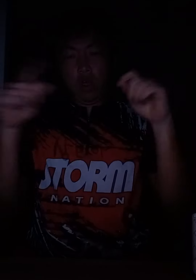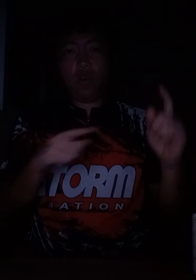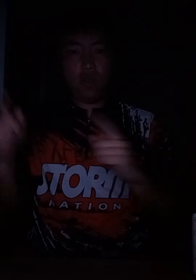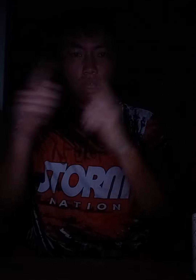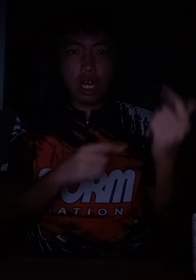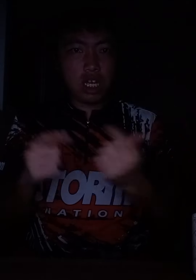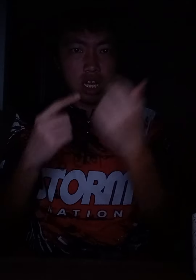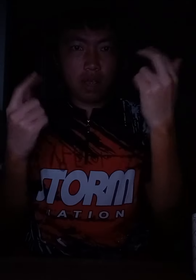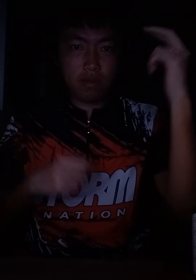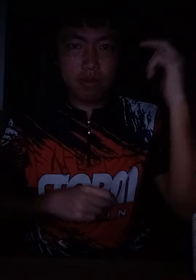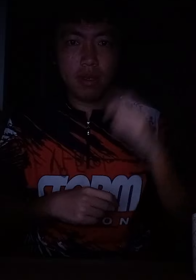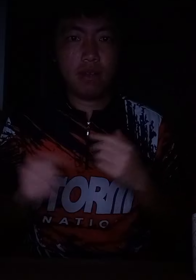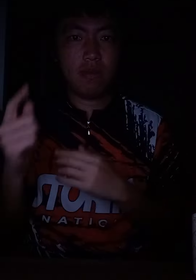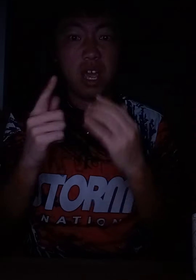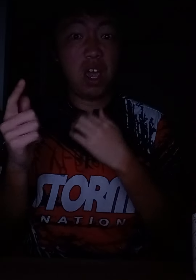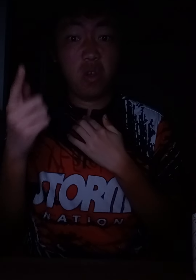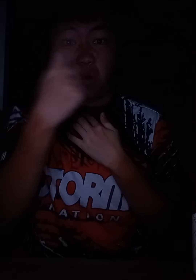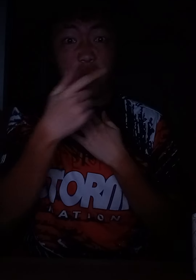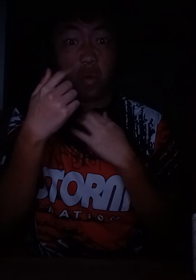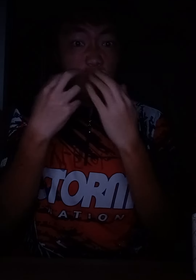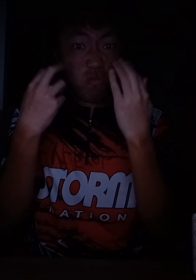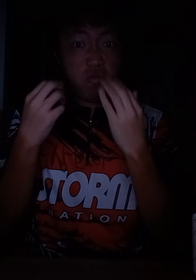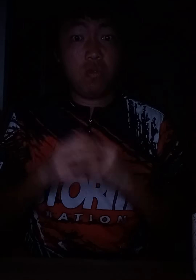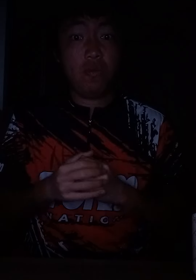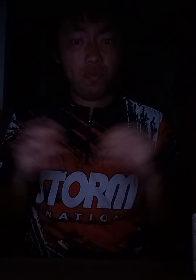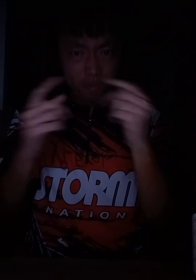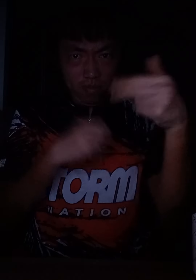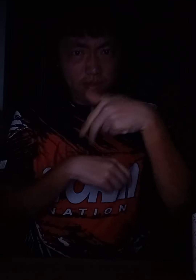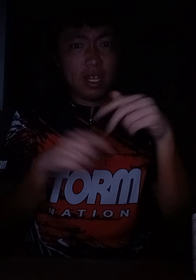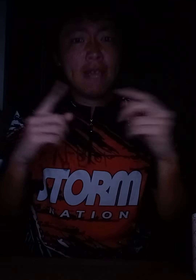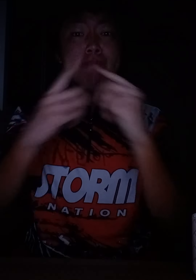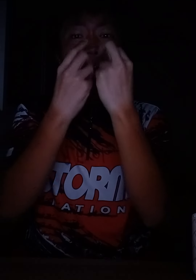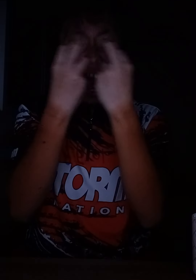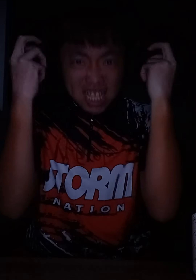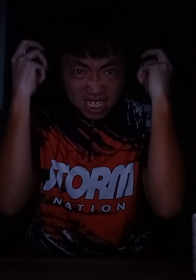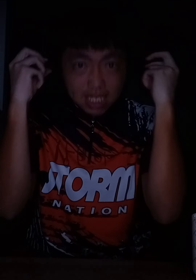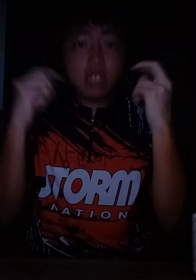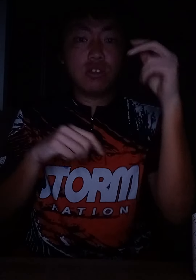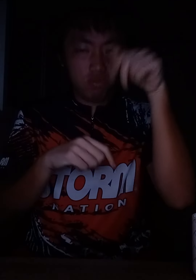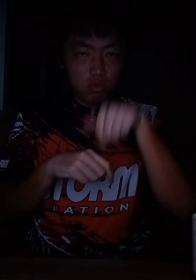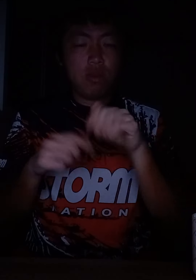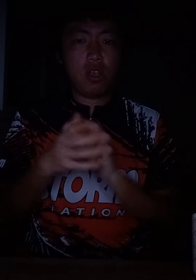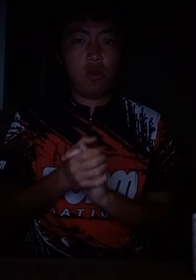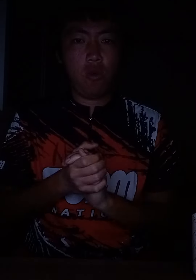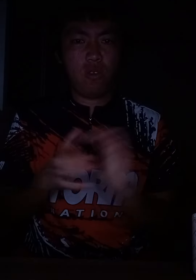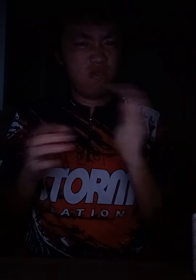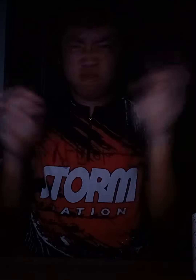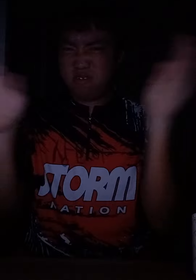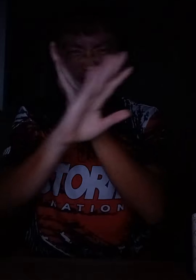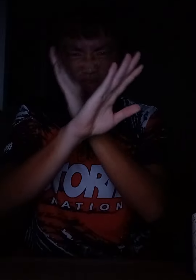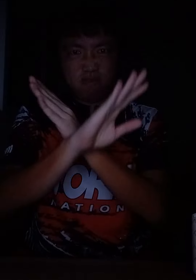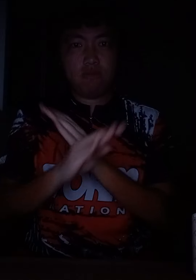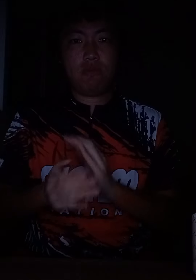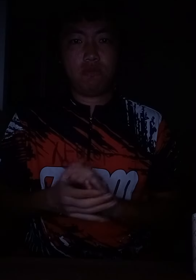달리 이 남성만 매너를 부립니다. 지하철 탑승 시 마스크 착용이 의무화됐지만 쓰지 않았습니다. 큰